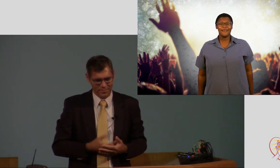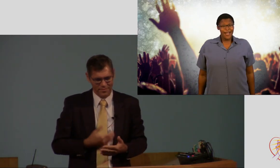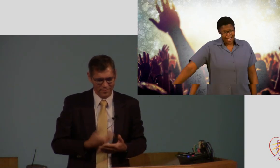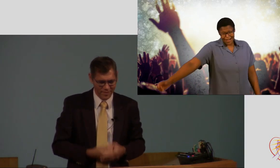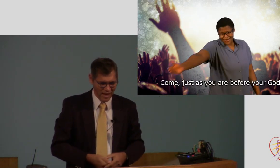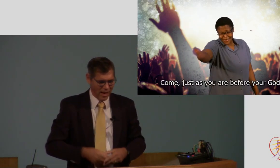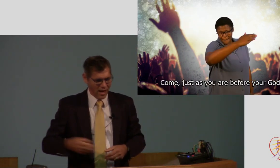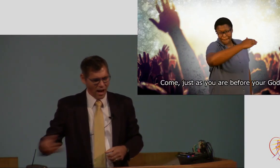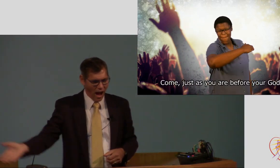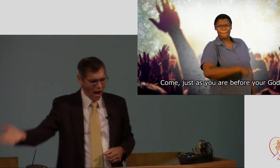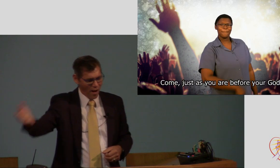worship. Come,